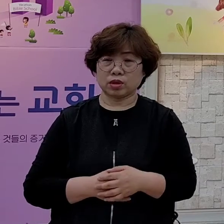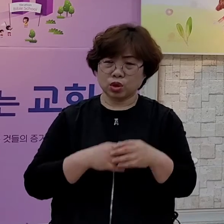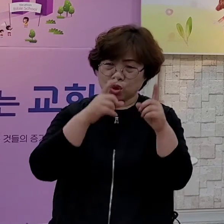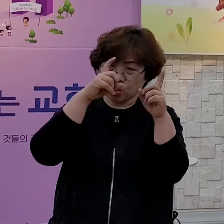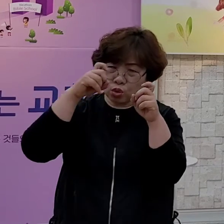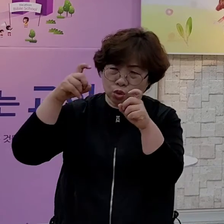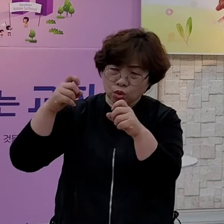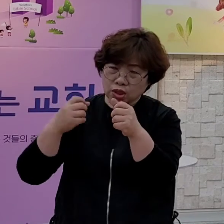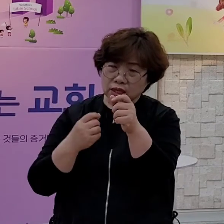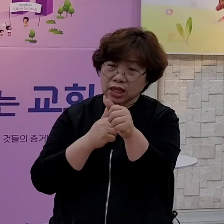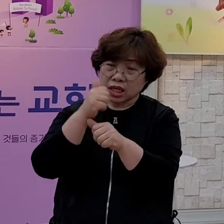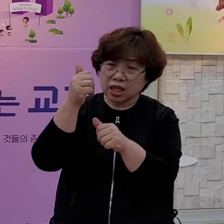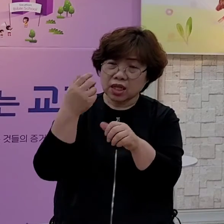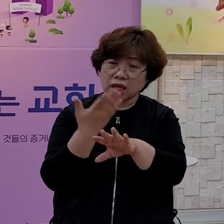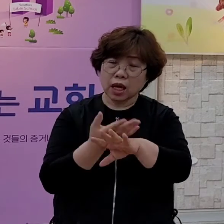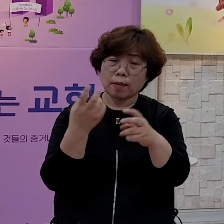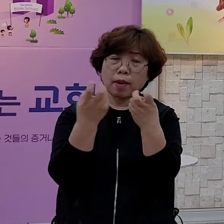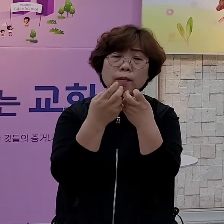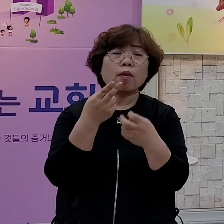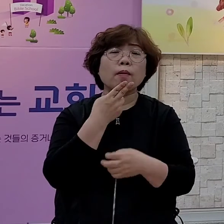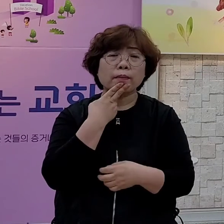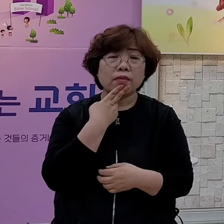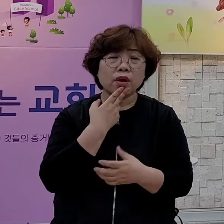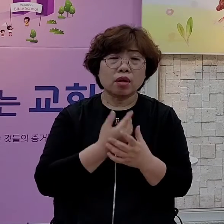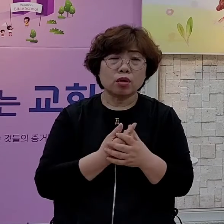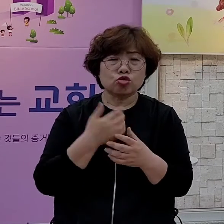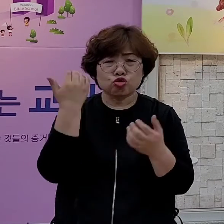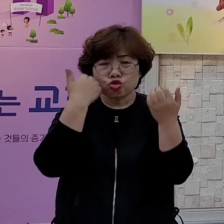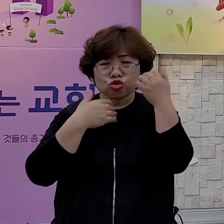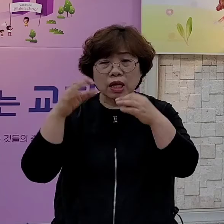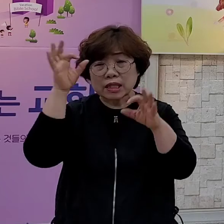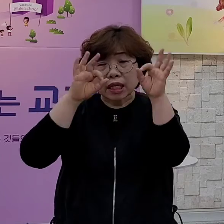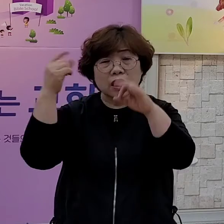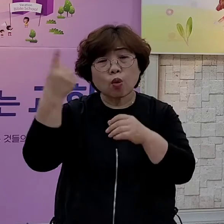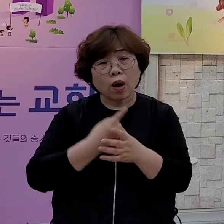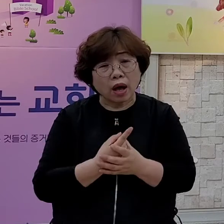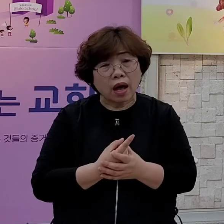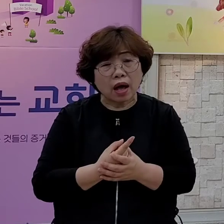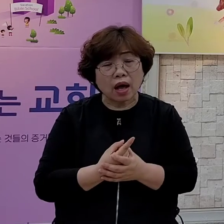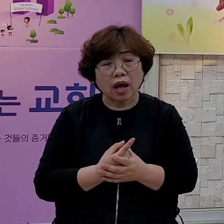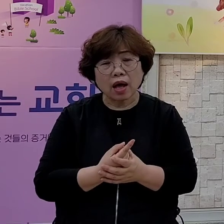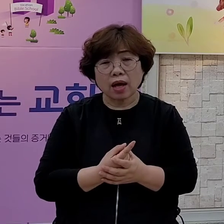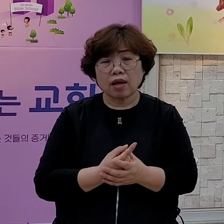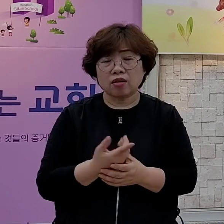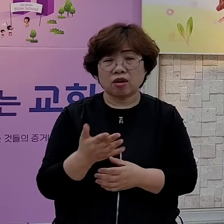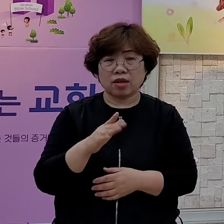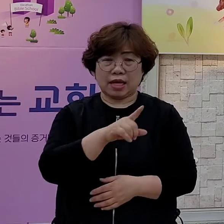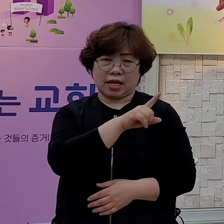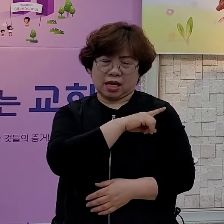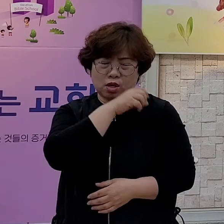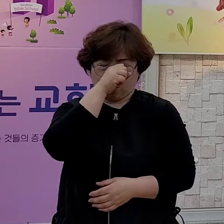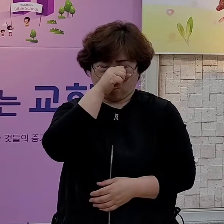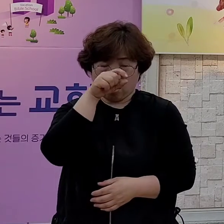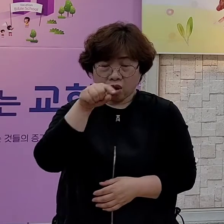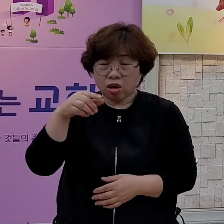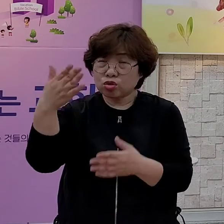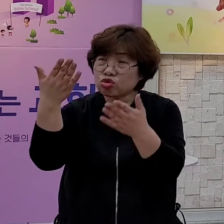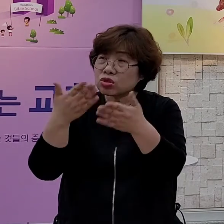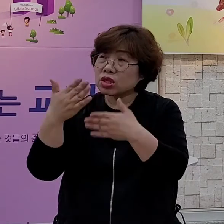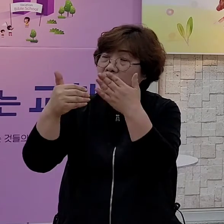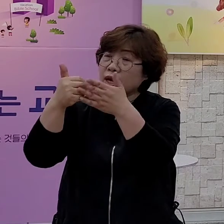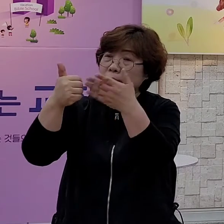방법이 없어요. 누구에게나 온다고 그랬잖아요. 어떻게 이긴다고요? 가장 좋은 거 주시는 하나님 안에 거할 때 그게 첫